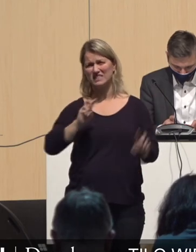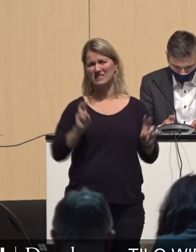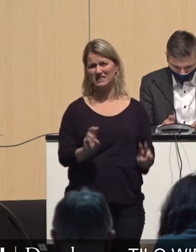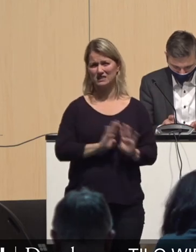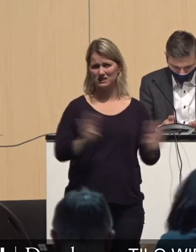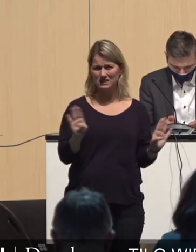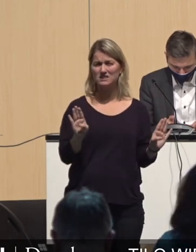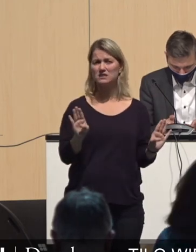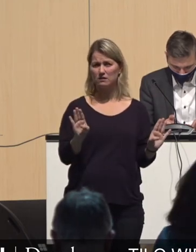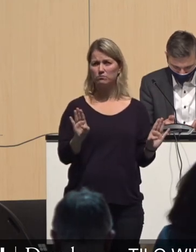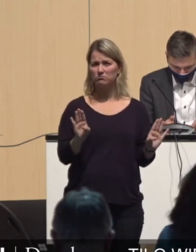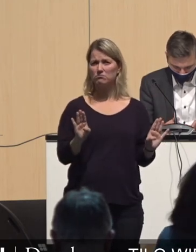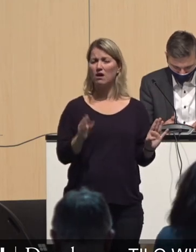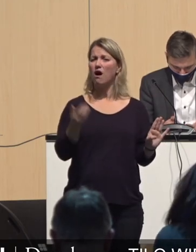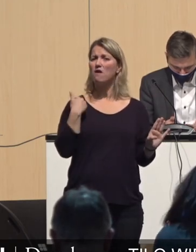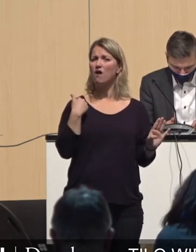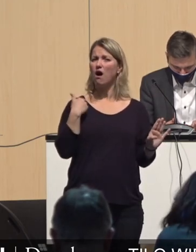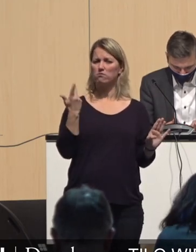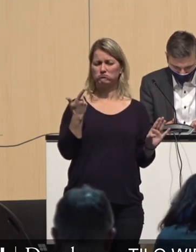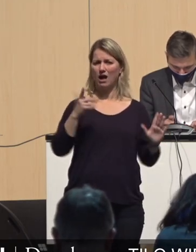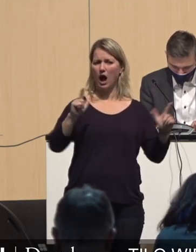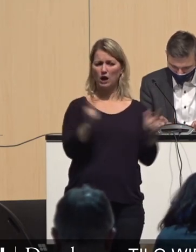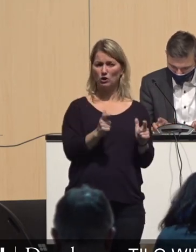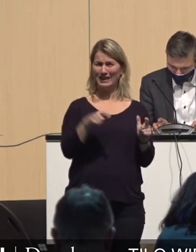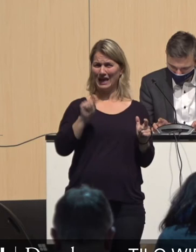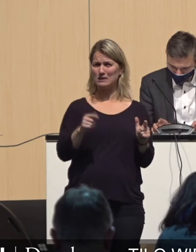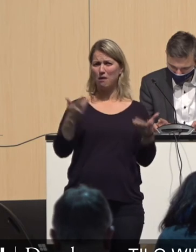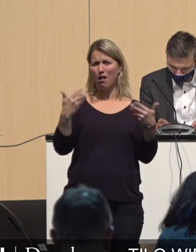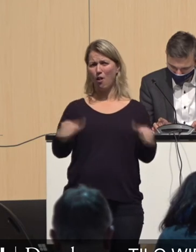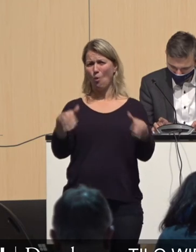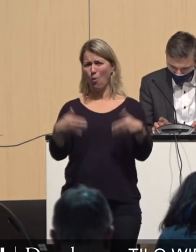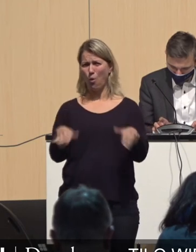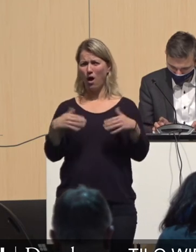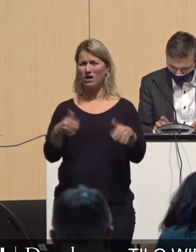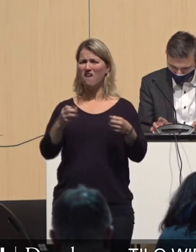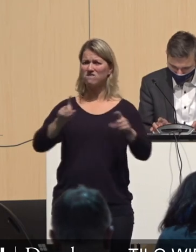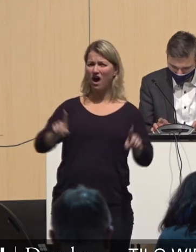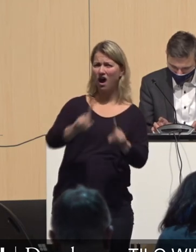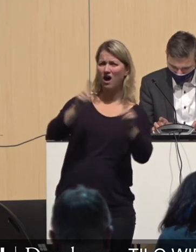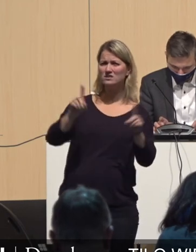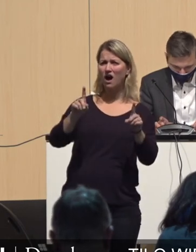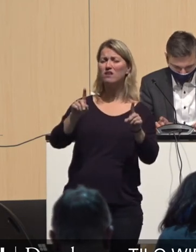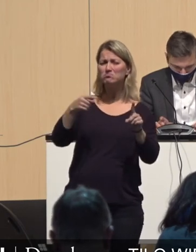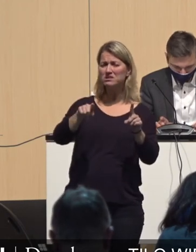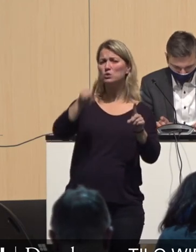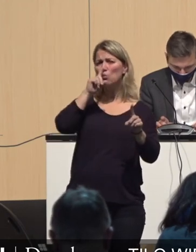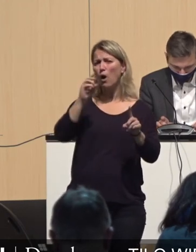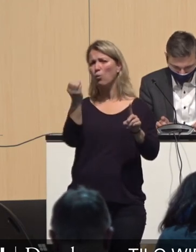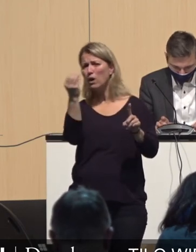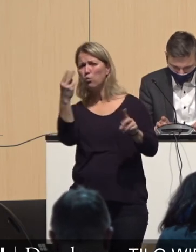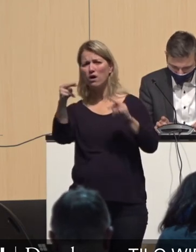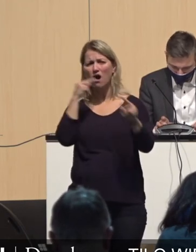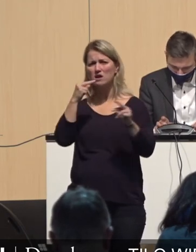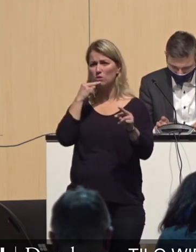viel mildere Form der Einschränkung jetzt, nämlich vor allen Dingen den Freizeitbereich, im gastronomischen Bereich, im kulturellen Bereich.